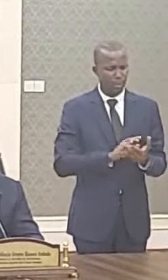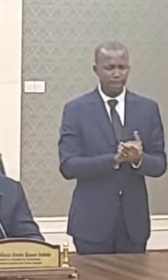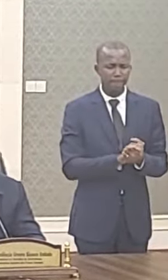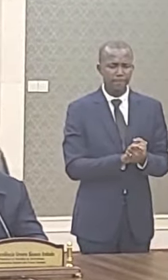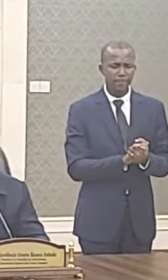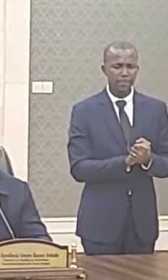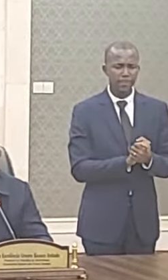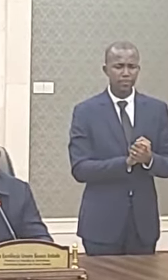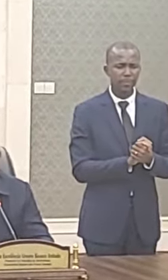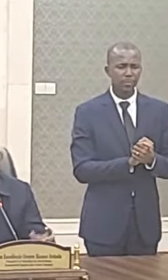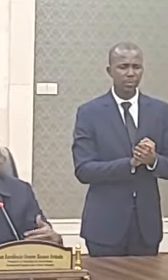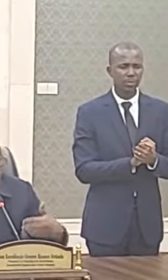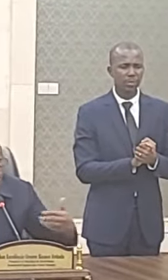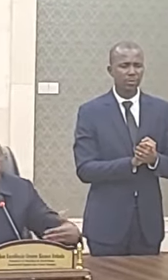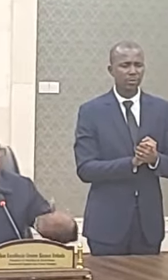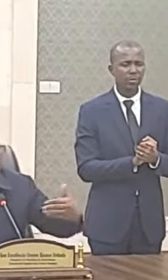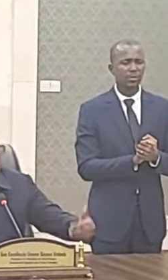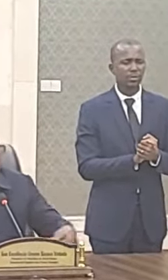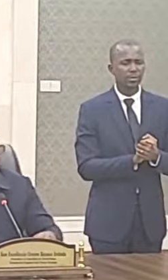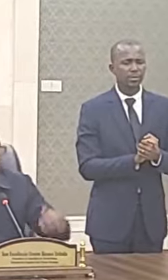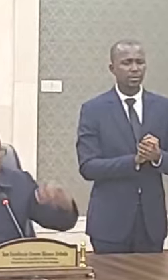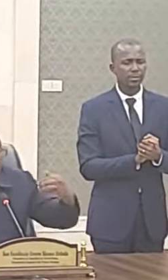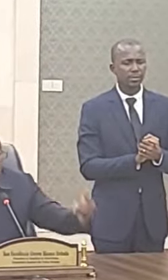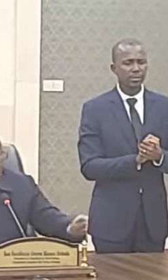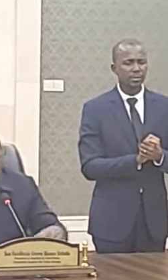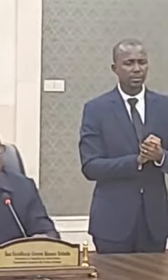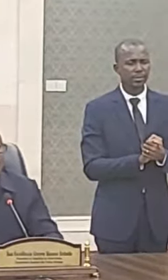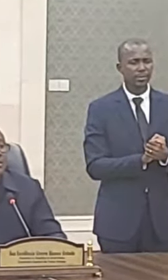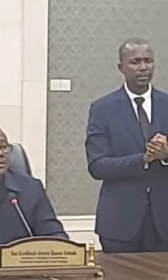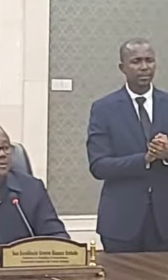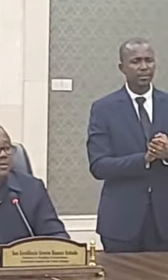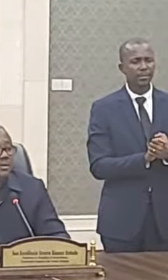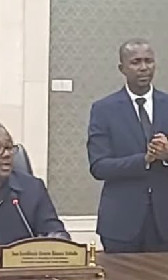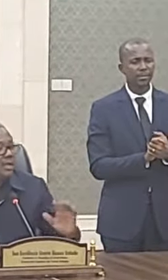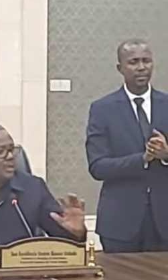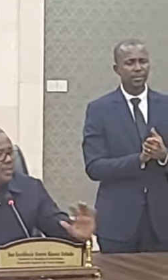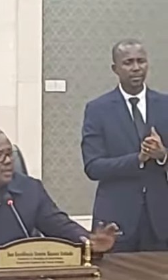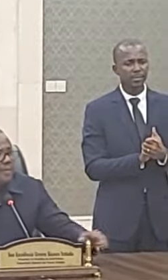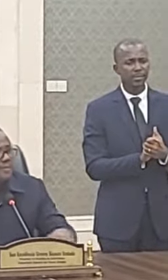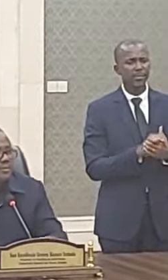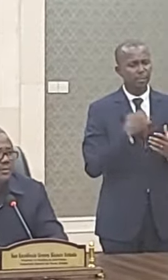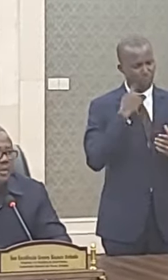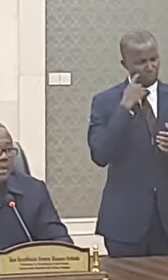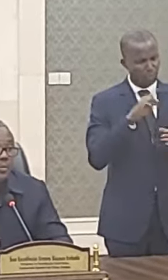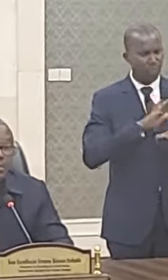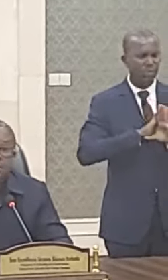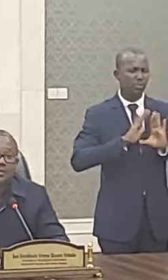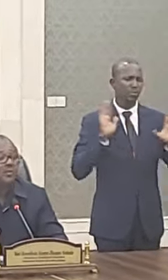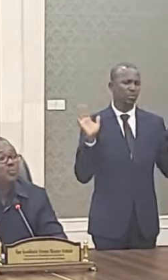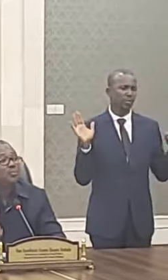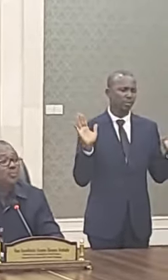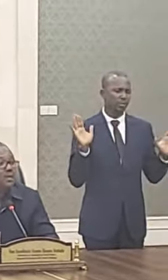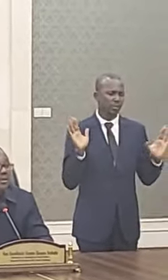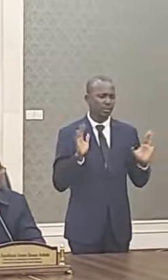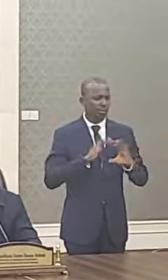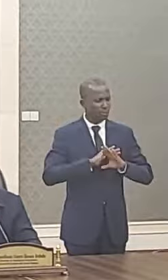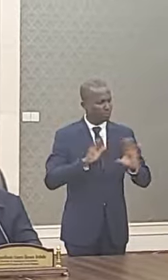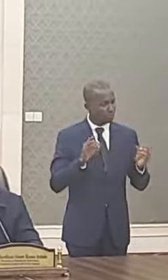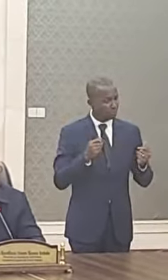comme ça. Nous sommes arrivés. Il faut qu'on continue encore avec ce dynamisme et la transparence et l'utilisation des fonds